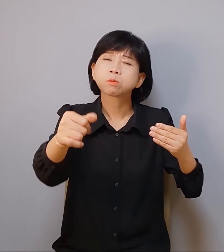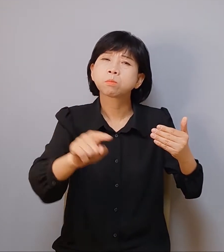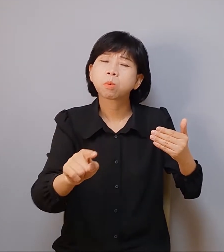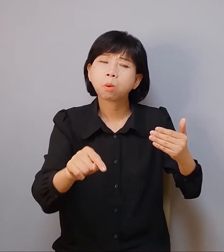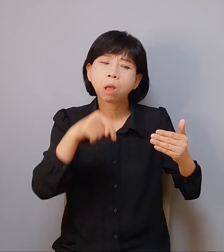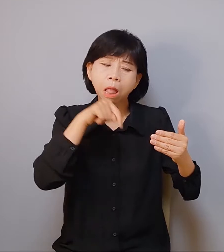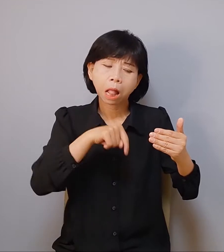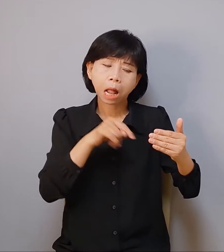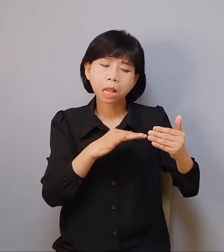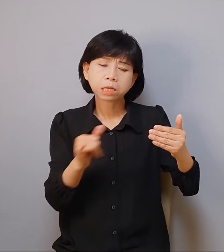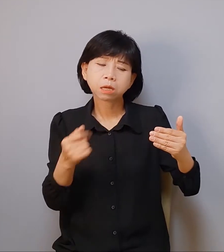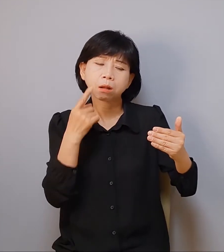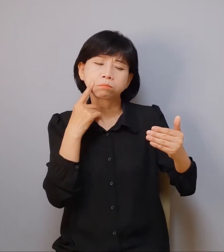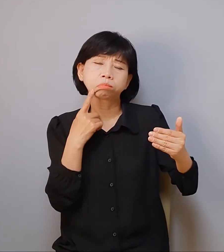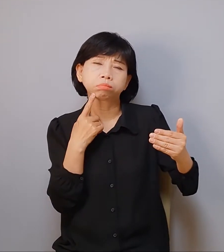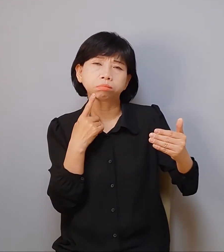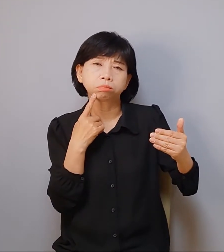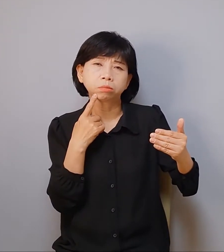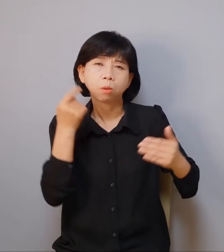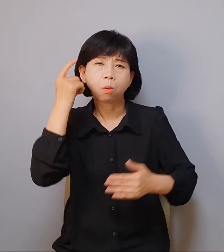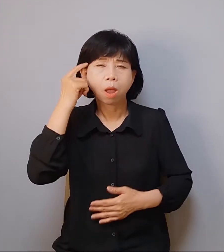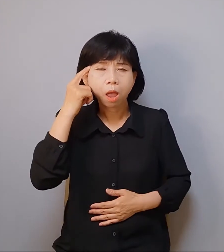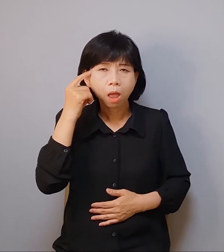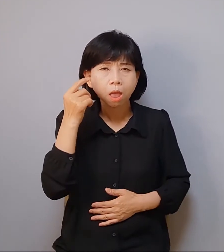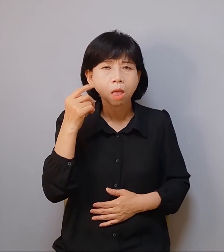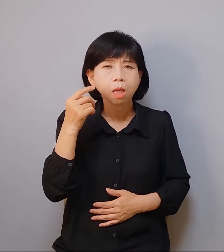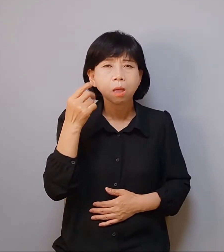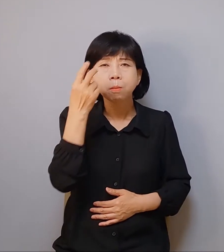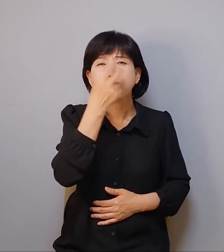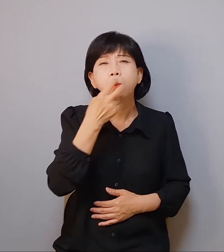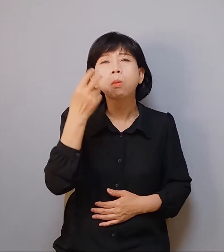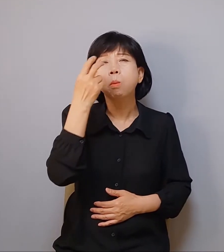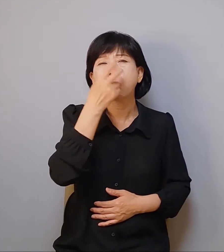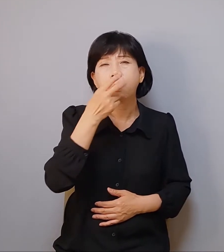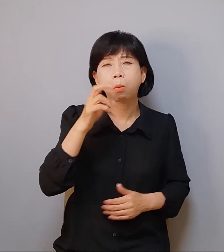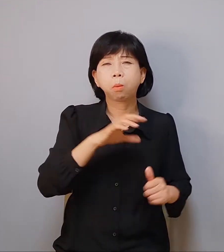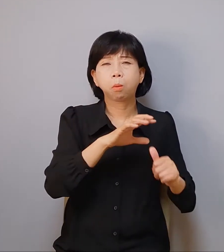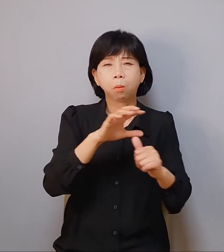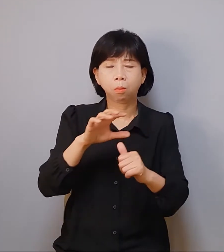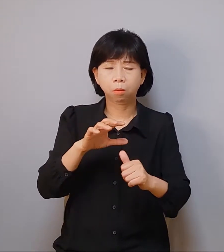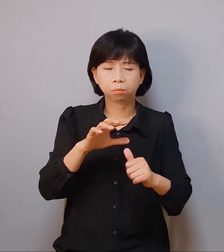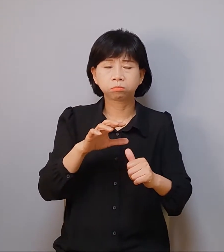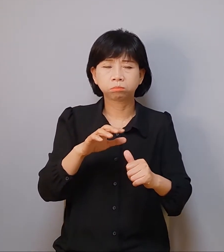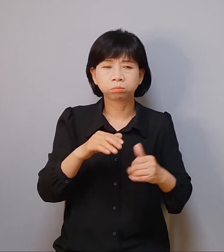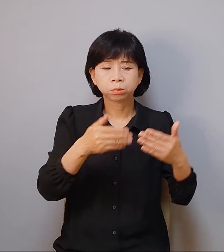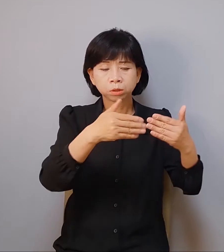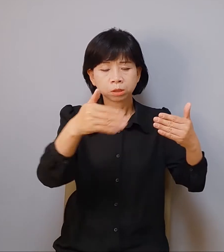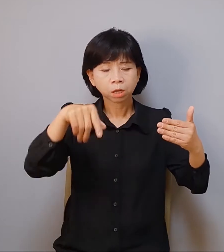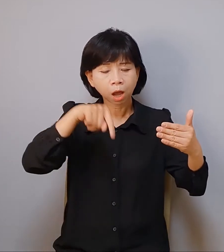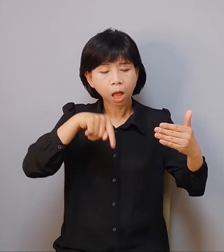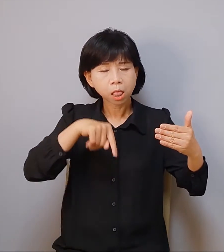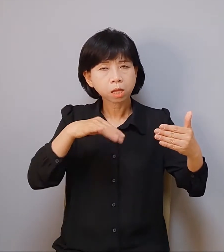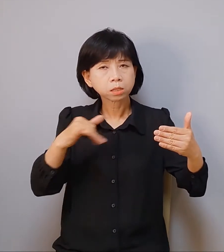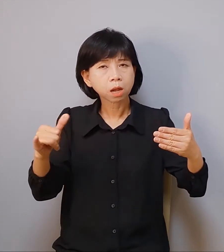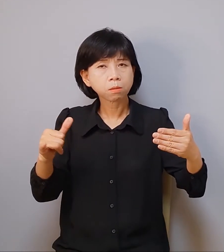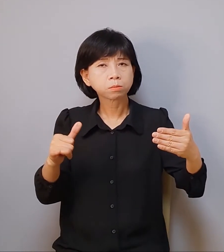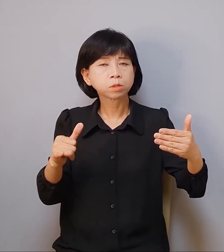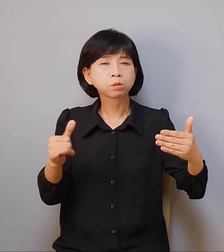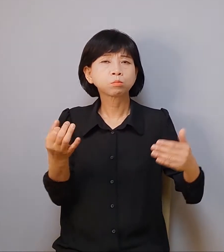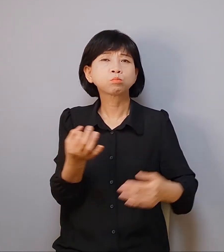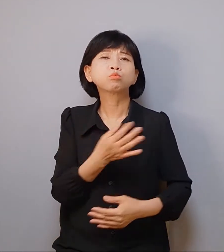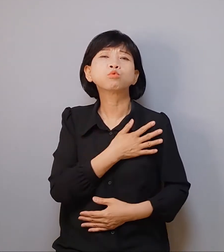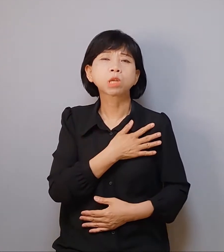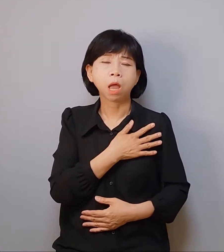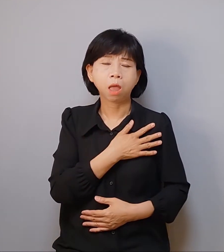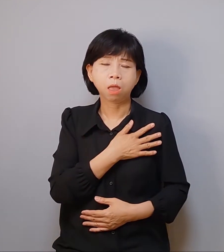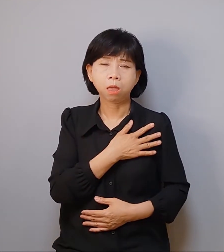그러니까 성 안에 살고 있는 사람들은 좀 더 유복한 사람들, 좀 더 권위가 있는 사람들,